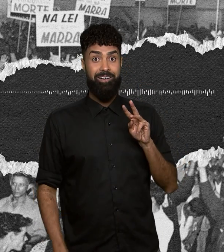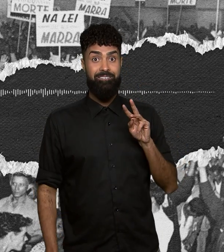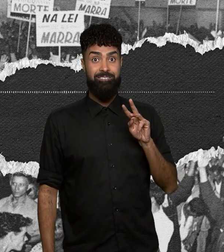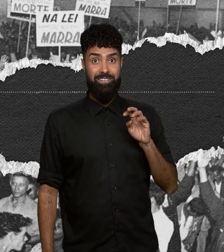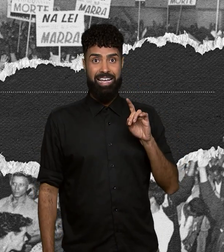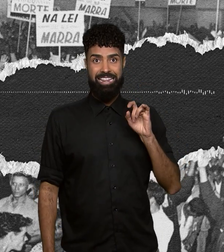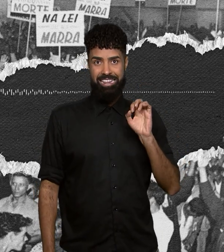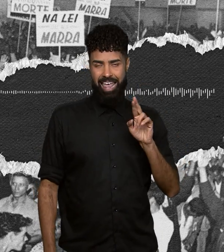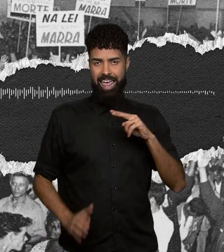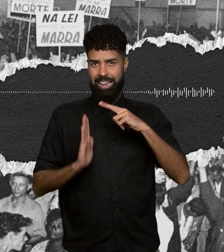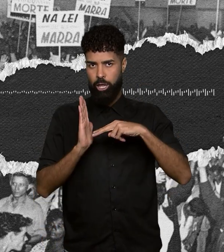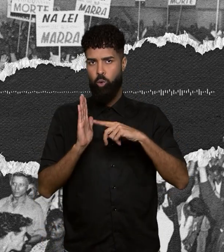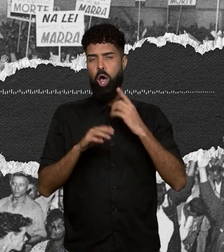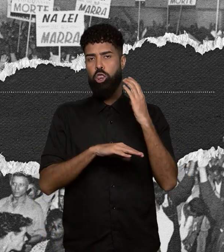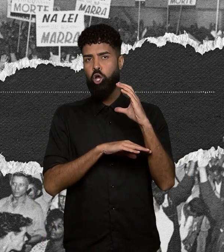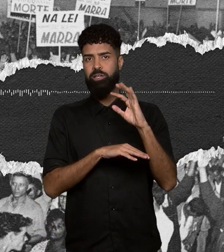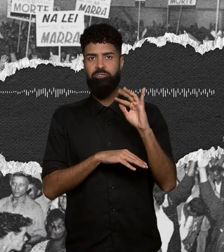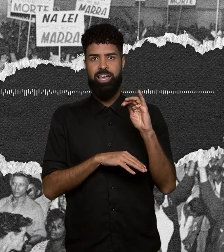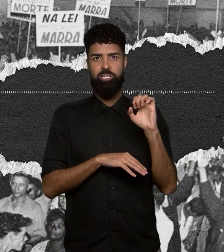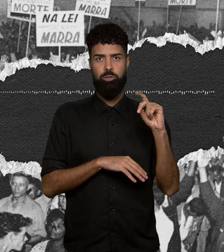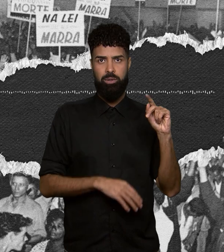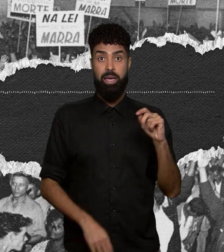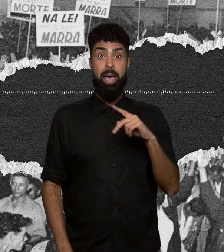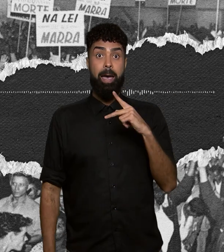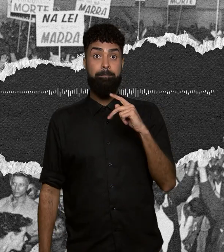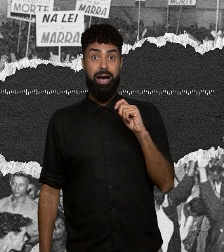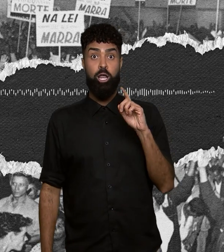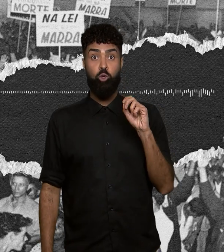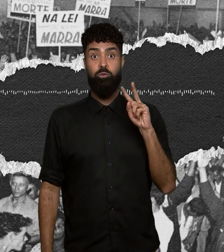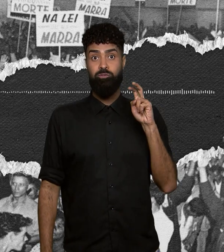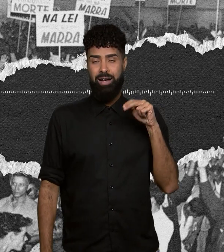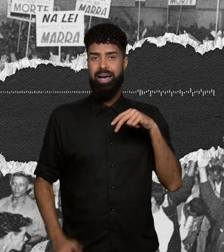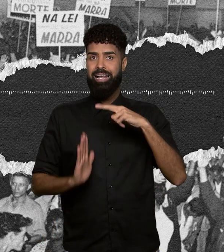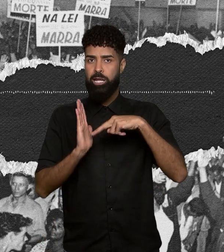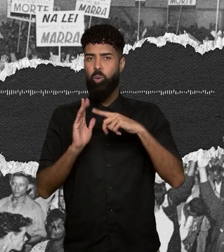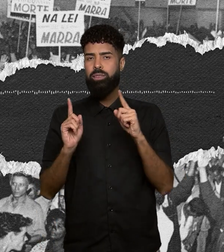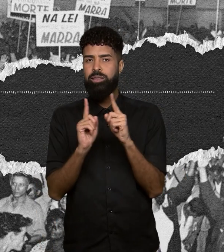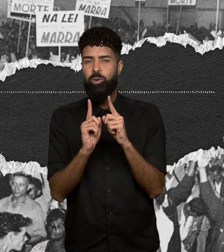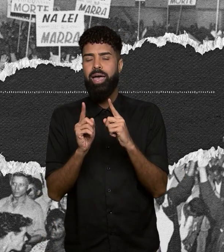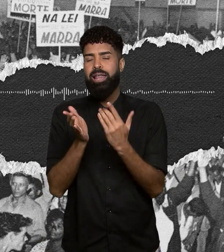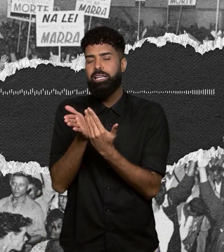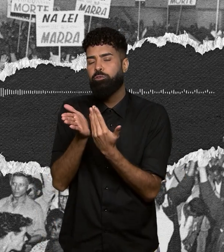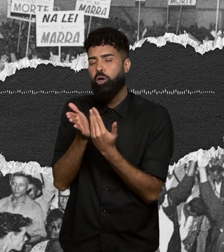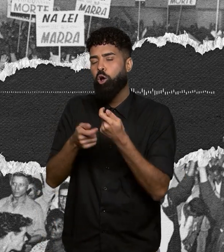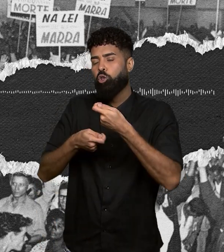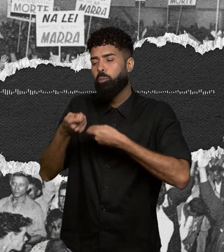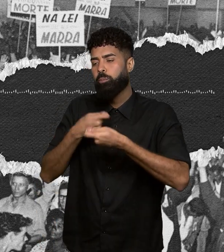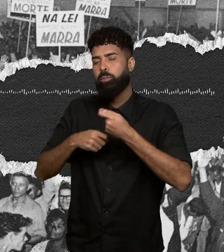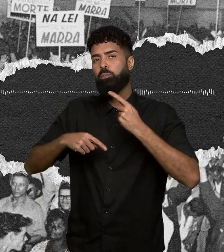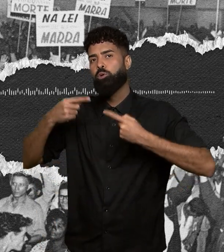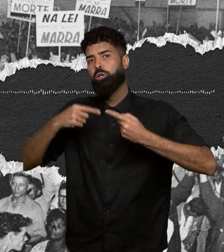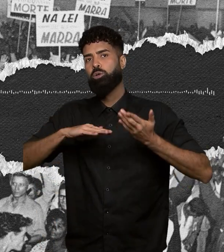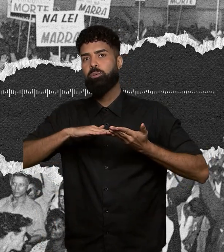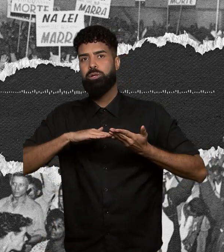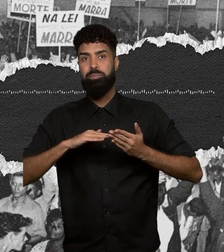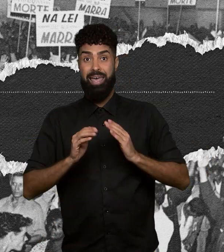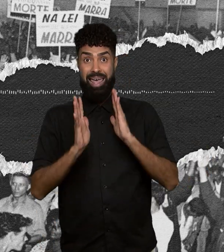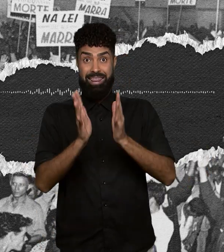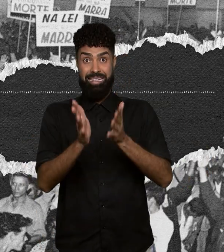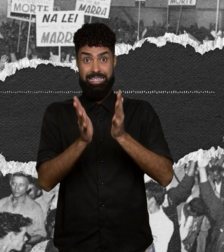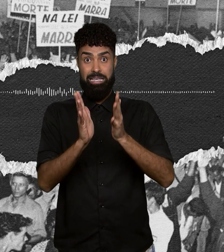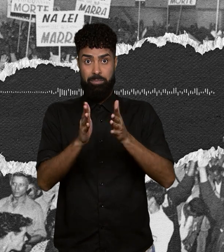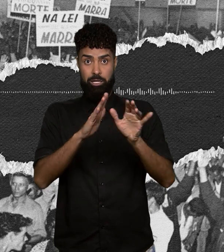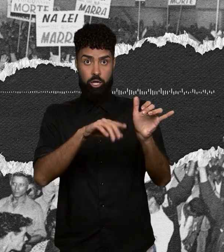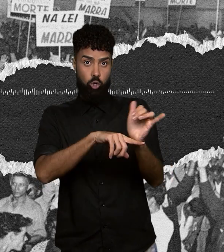a nota da Fiesp e o thgo Padovan o trecho do livro economia política contemporânea a versão do episódio em Libras divulgada no